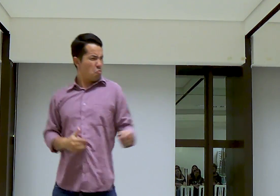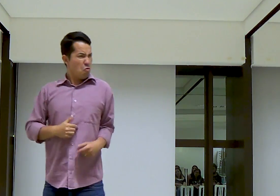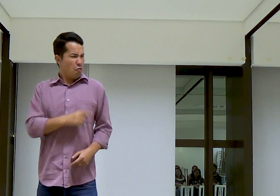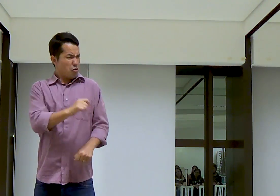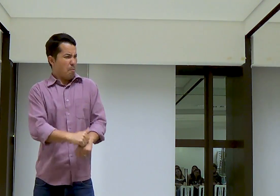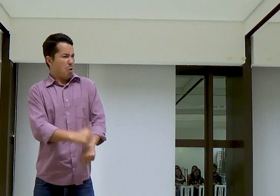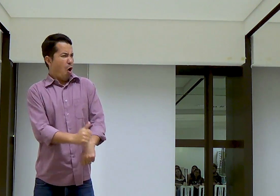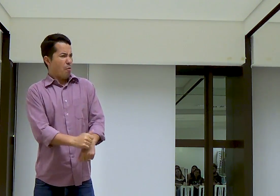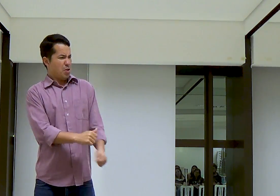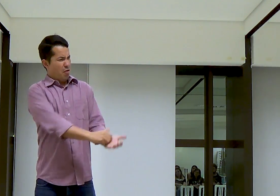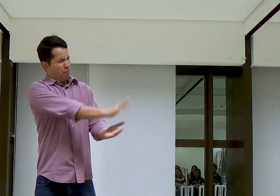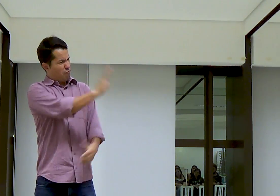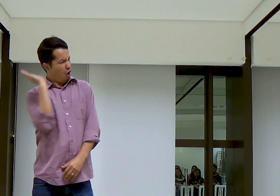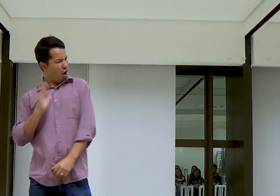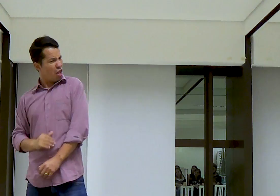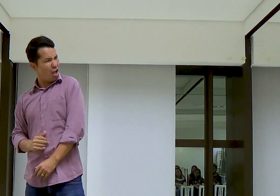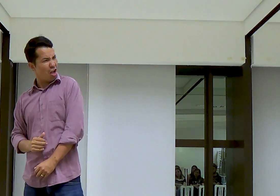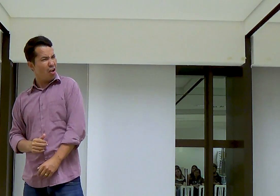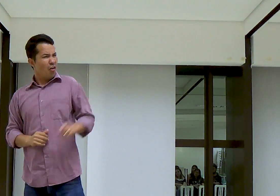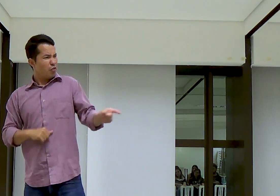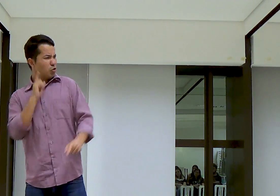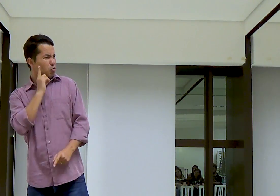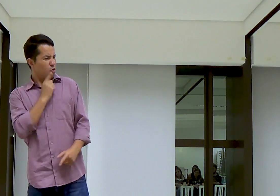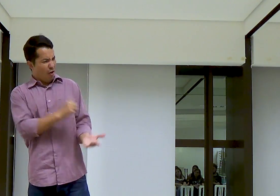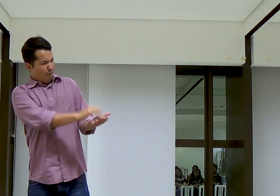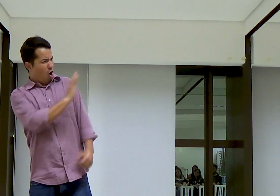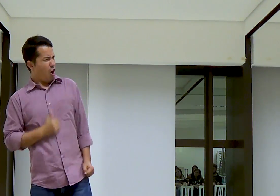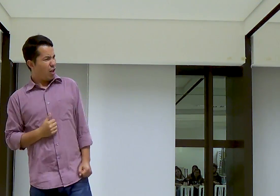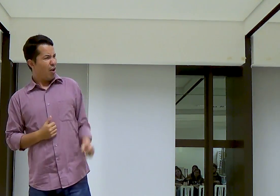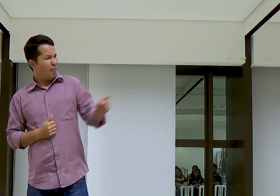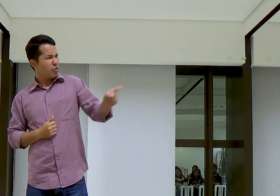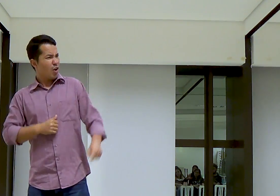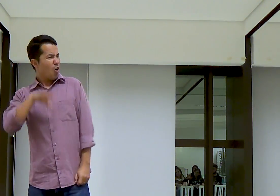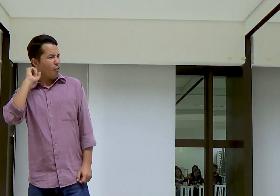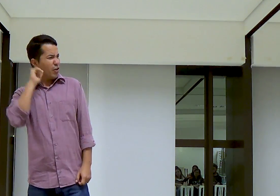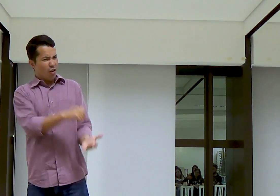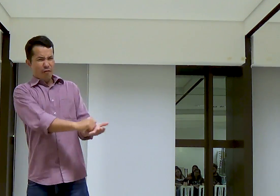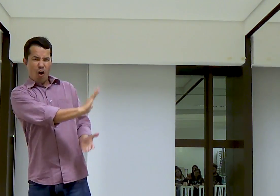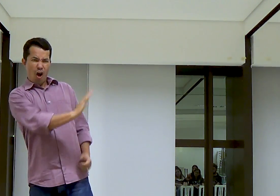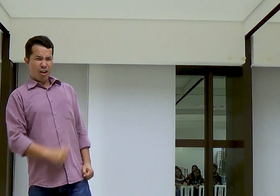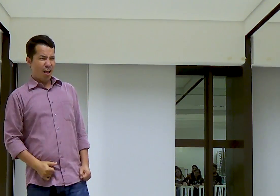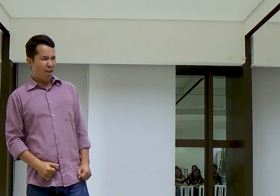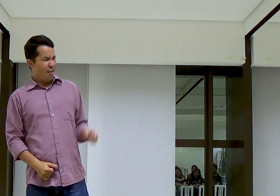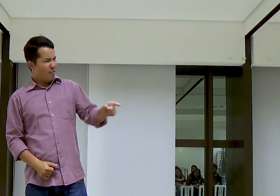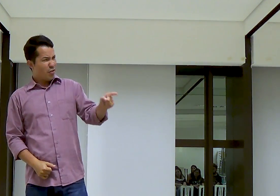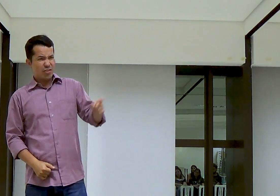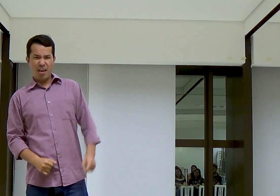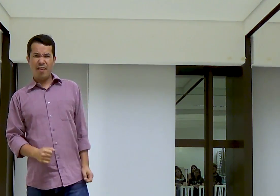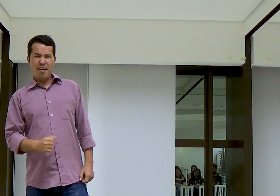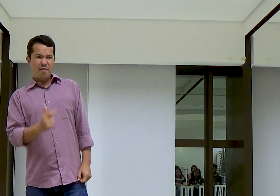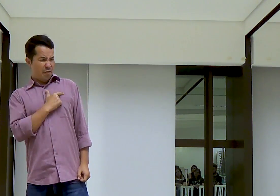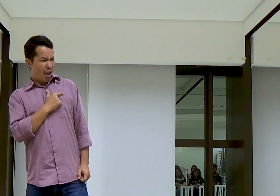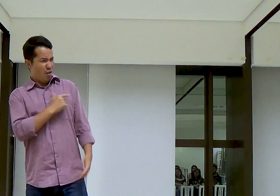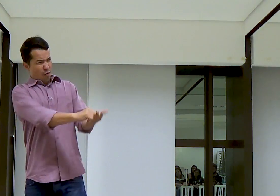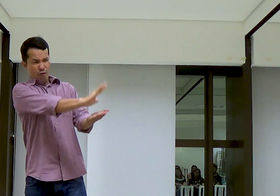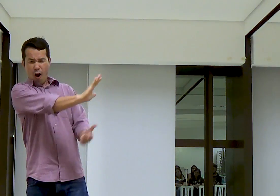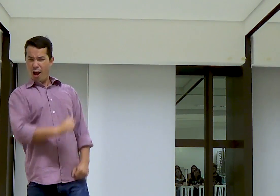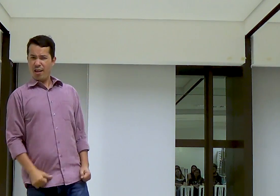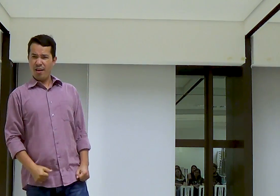mas despreza outras pessoas. Ai, que pobre, ai não, surdo, não, ouvinte, ai não, sai daqui,